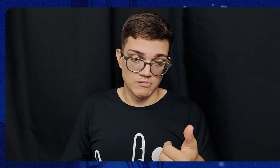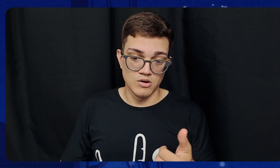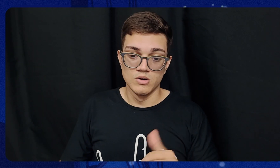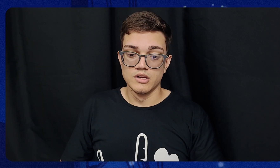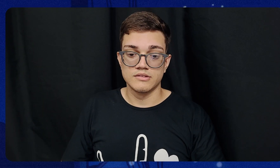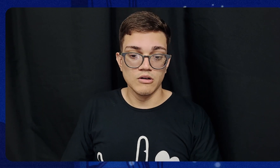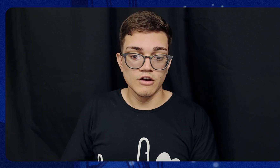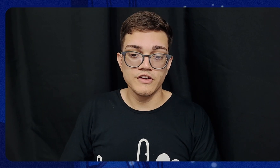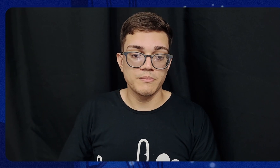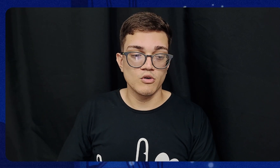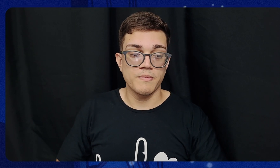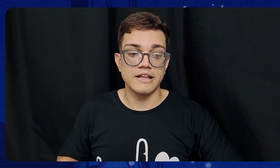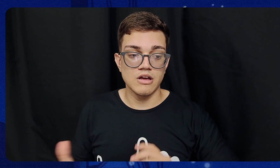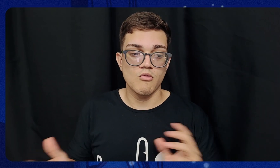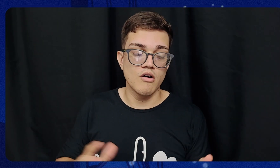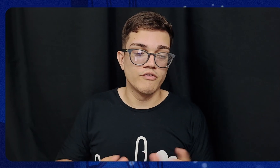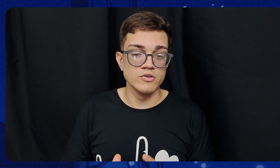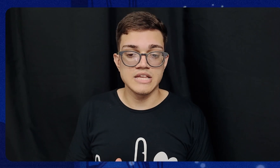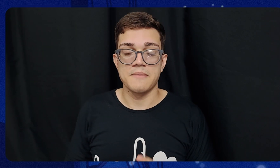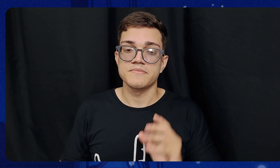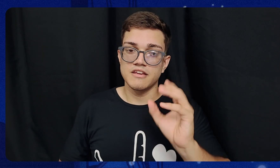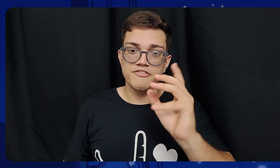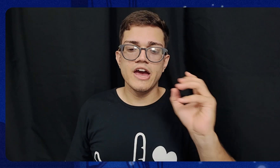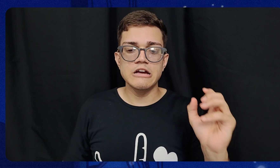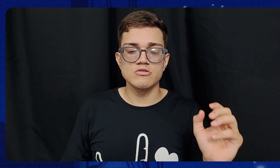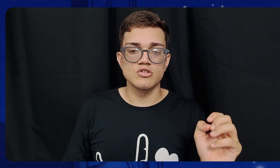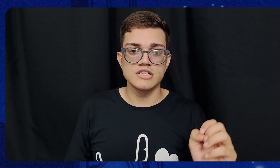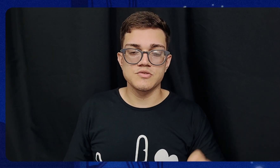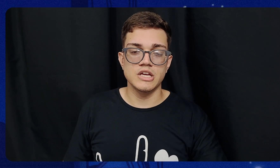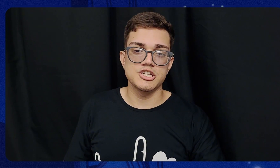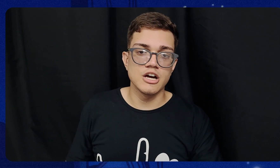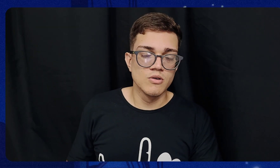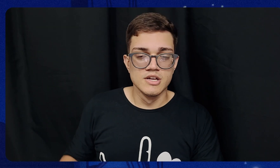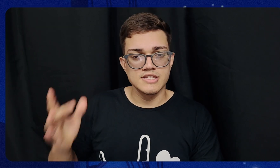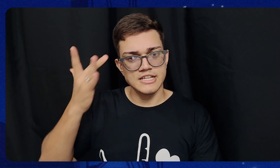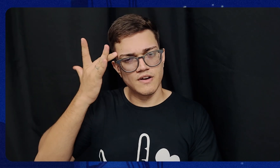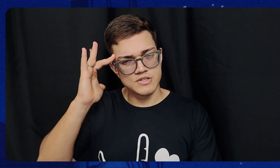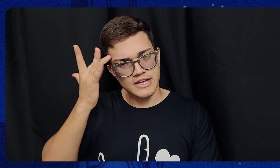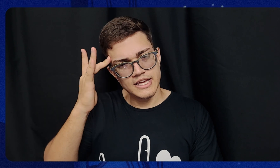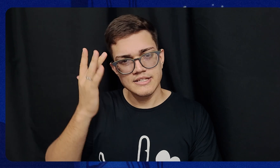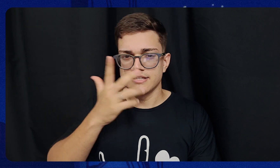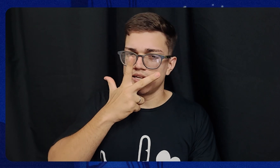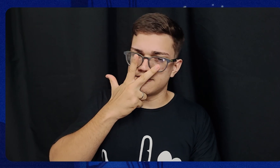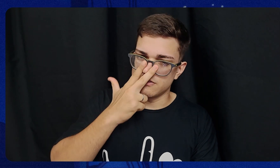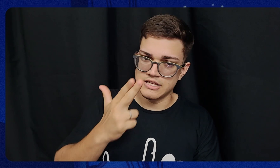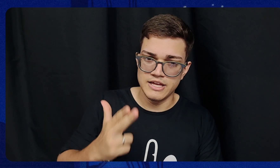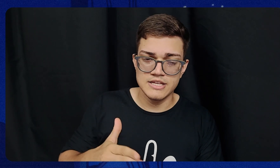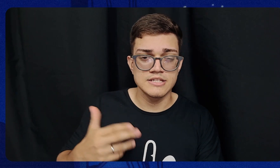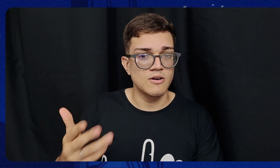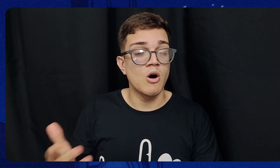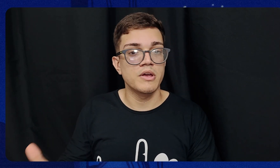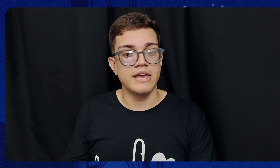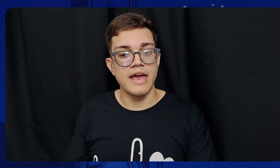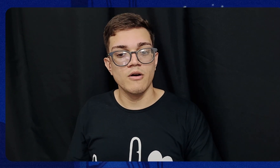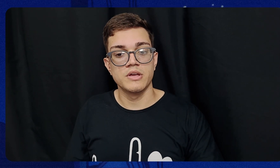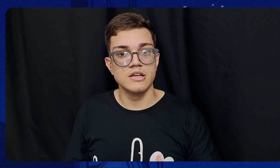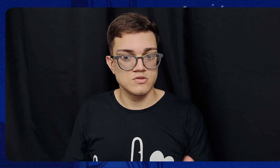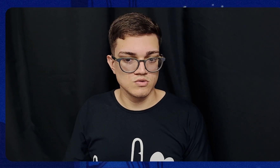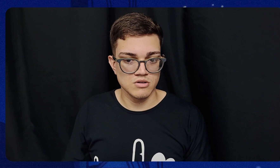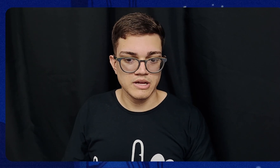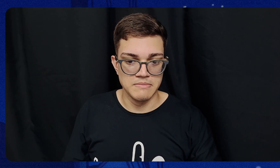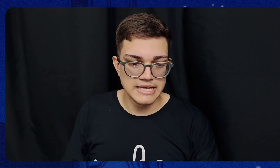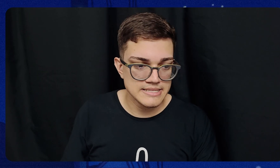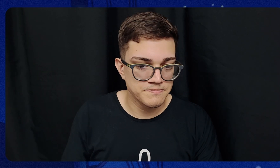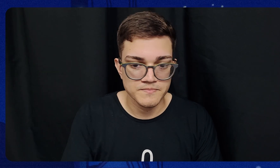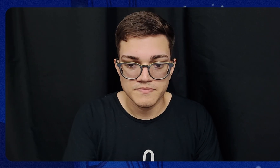tá bom? Então não fica preocupado a qual eu vou usar. Vê aí com os surdos da sua região se eles vão usar esse, se eles vão usar esse, qual que é o que eles